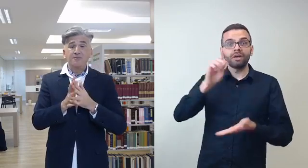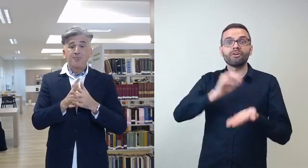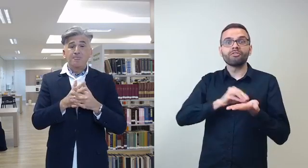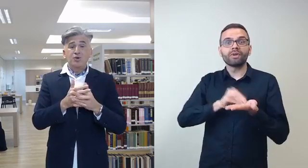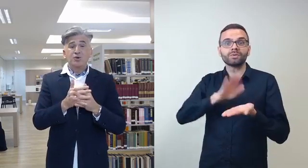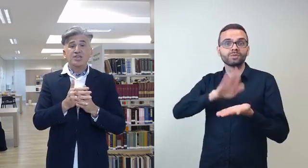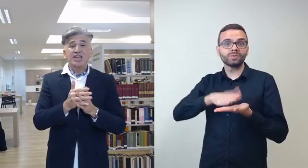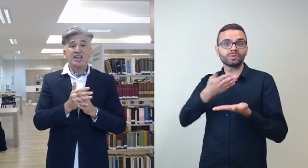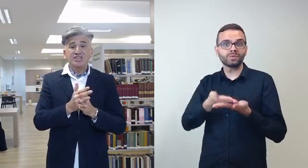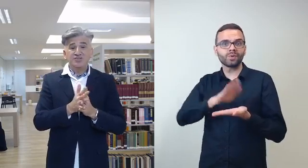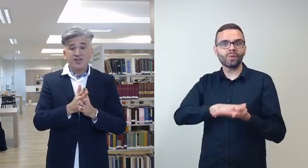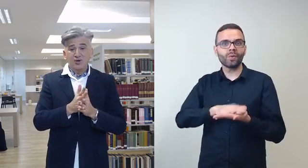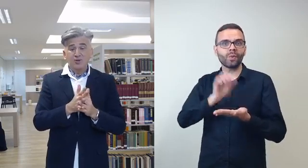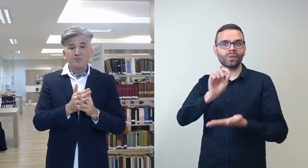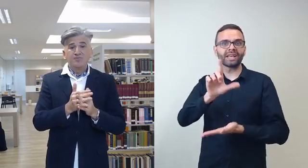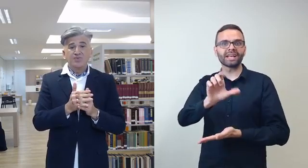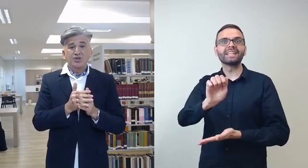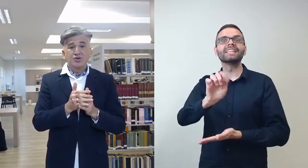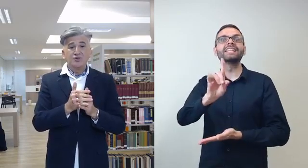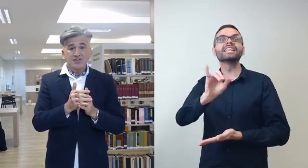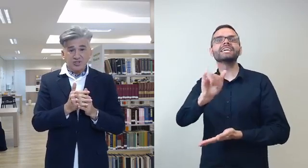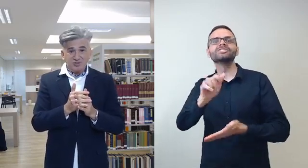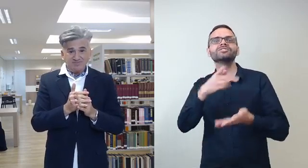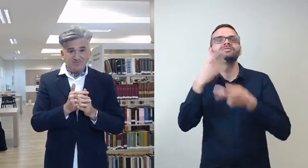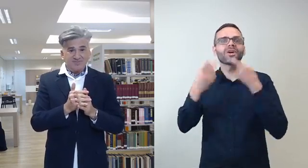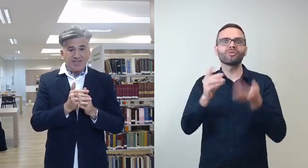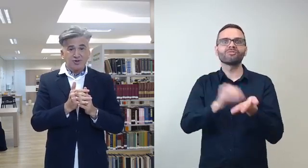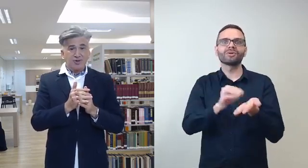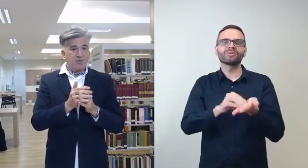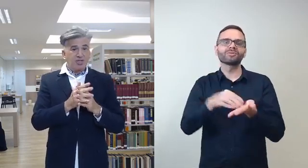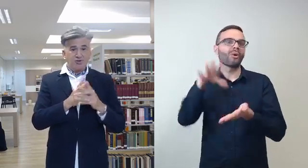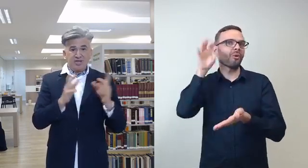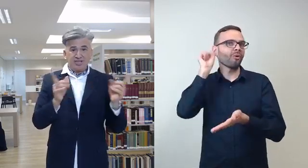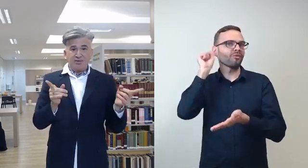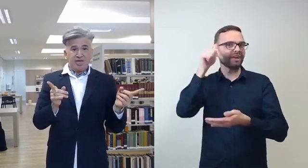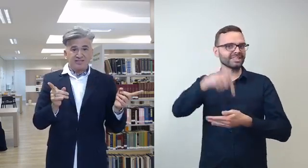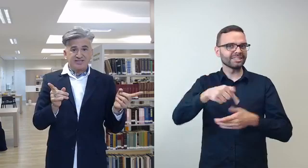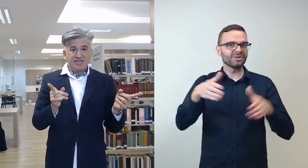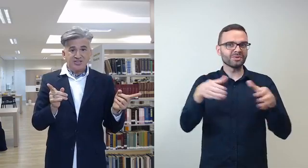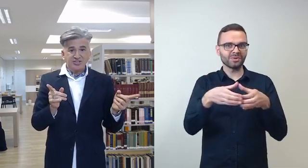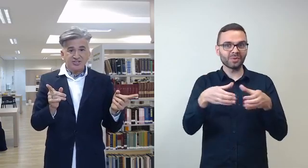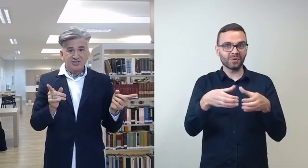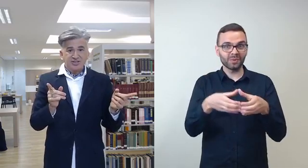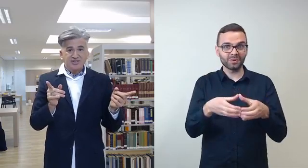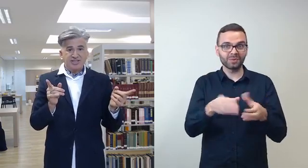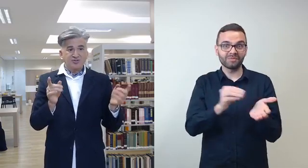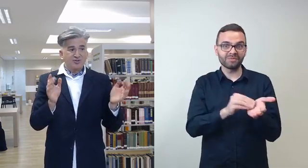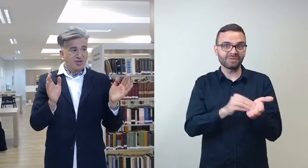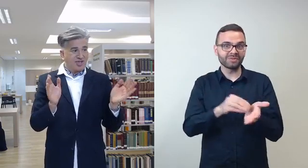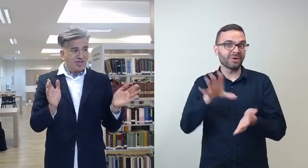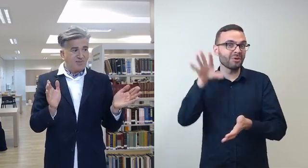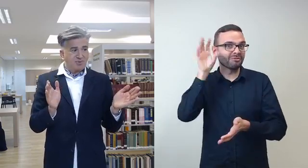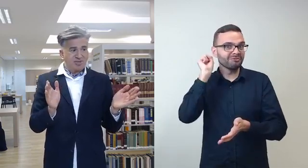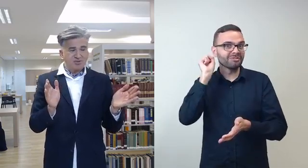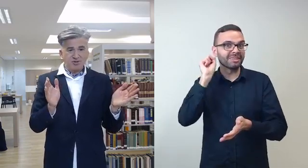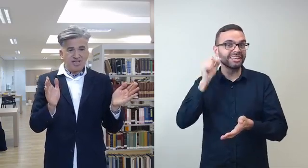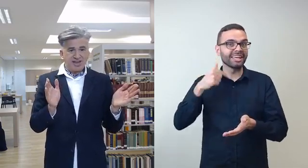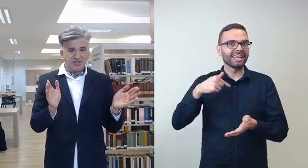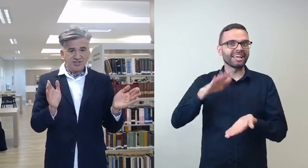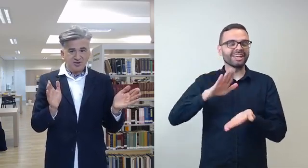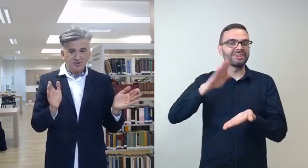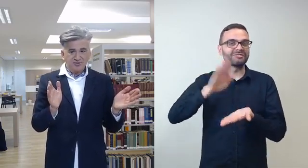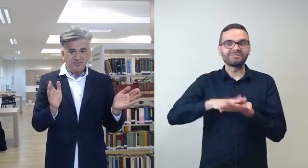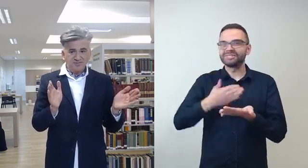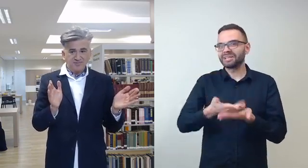interpretando o que a Leide falou no vídeo. Eu estou com a minha turma aqui de backstage, tá tudo ok. Podemos soltar a